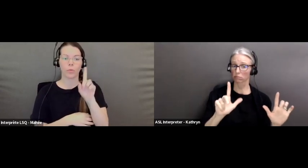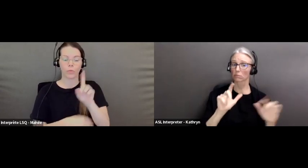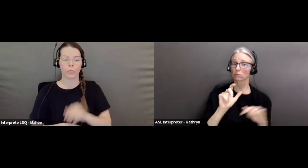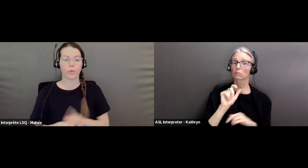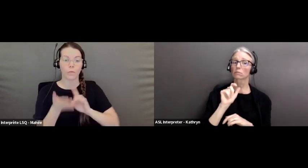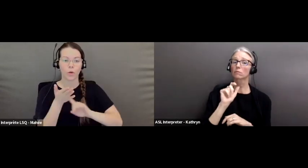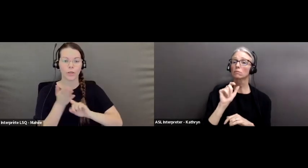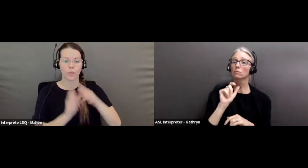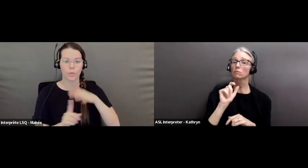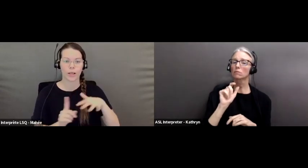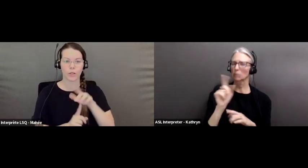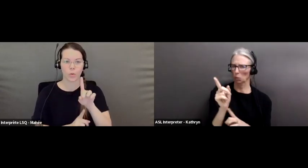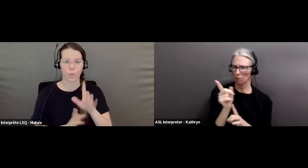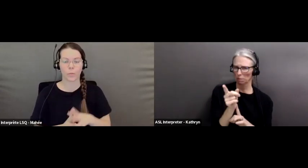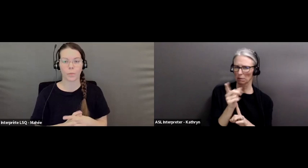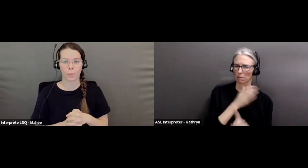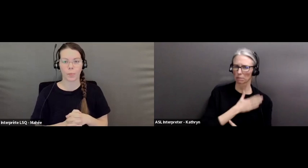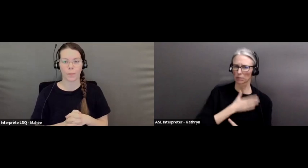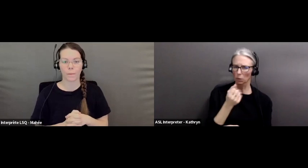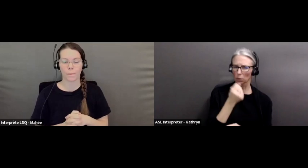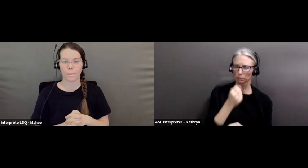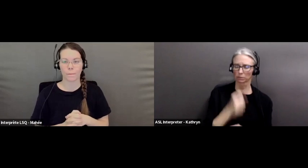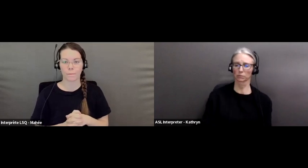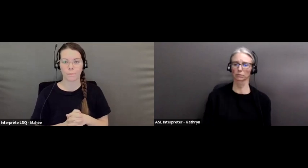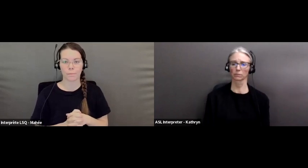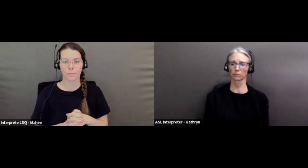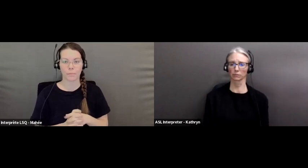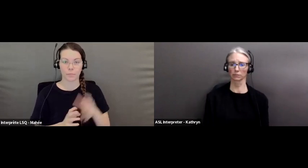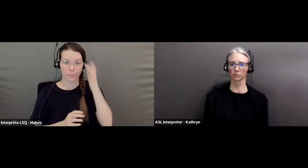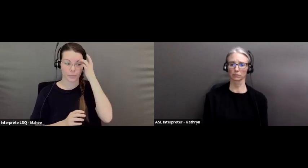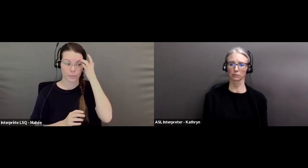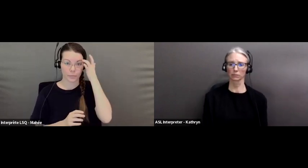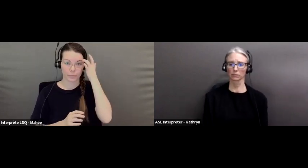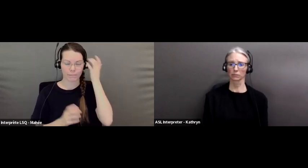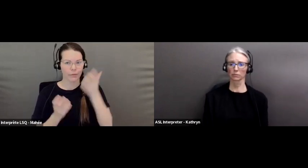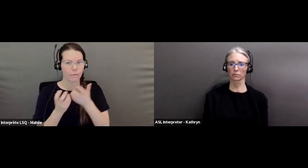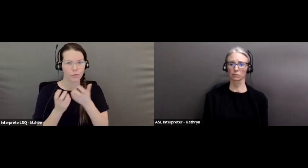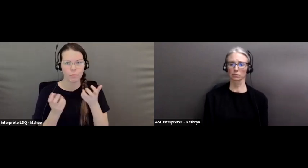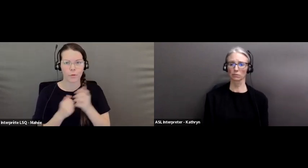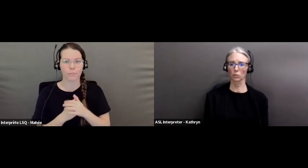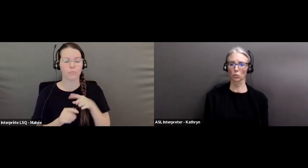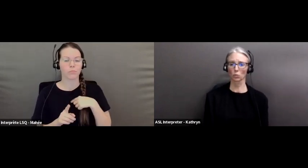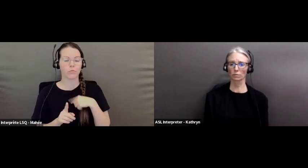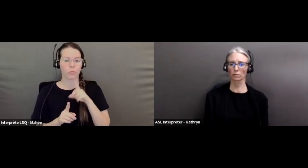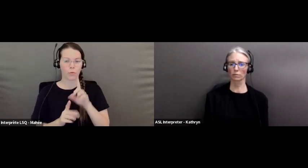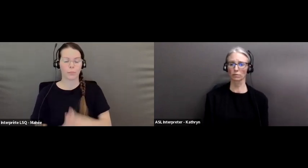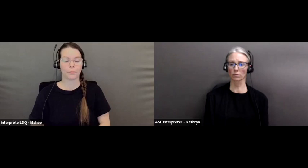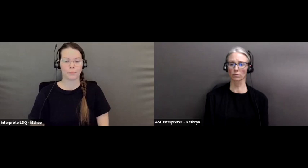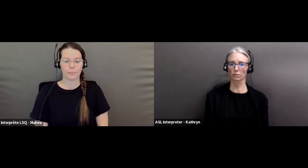ça. Attendez. Pourquoi ça ne fonctionne pas, mais ça va fonctionner.